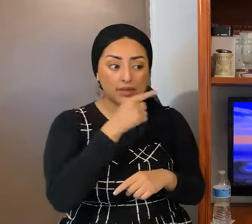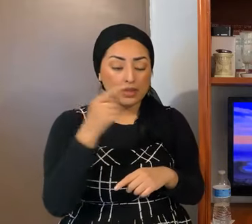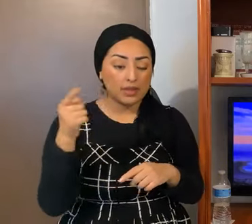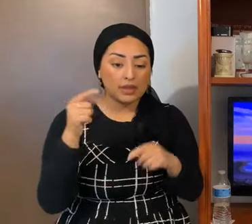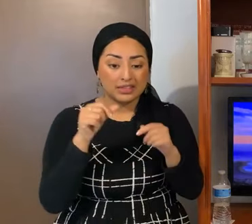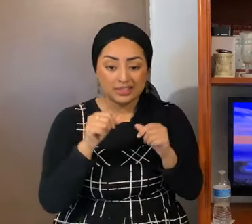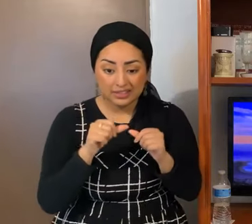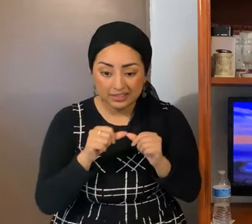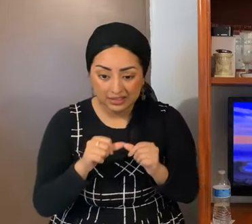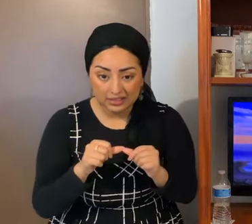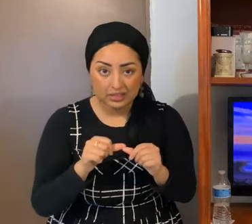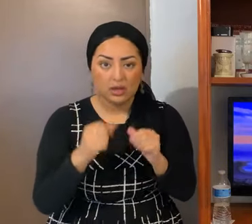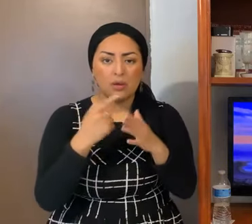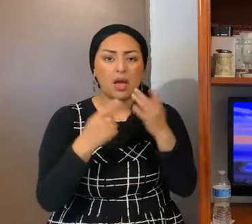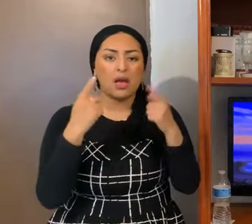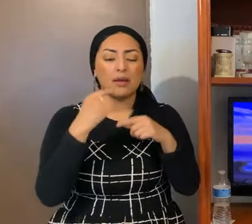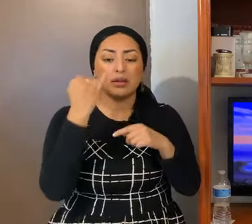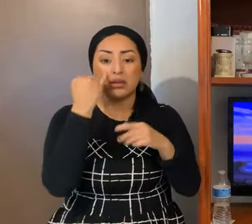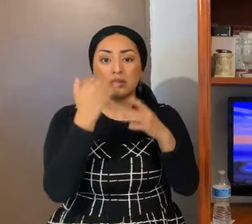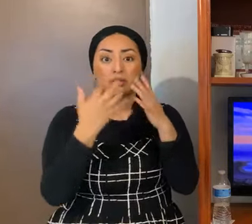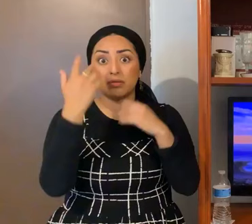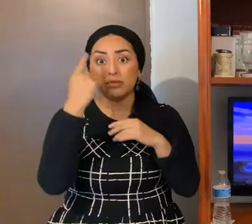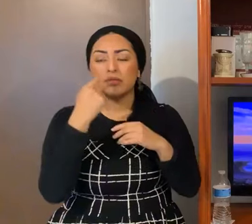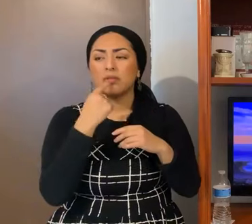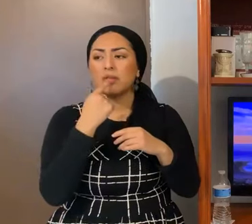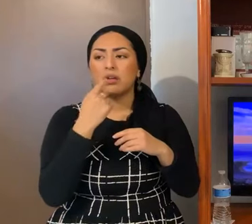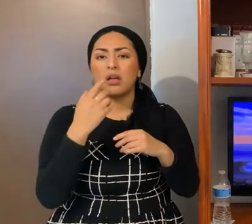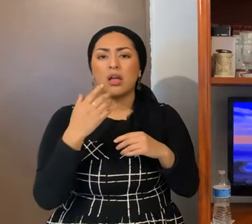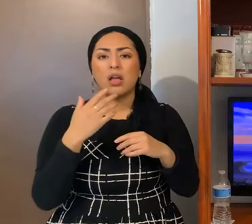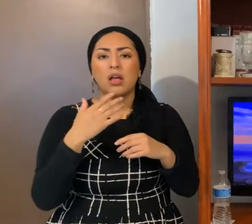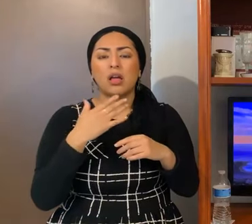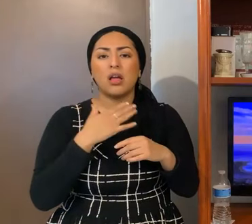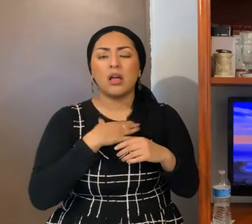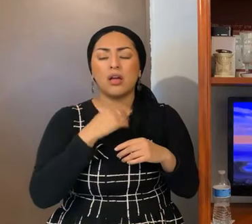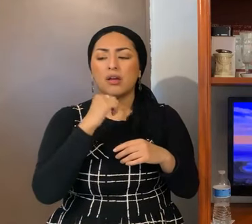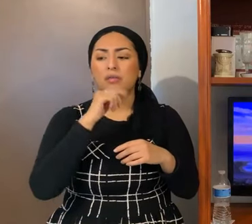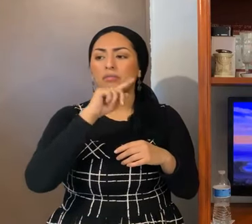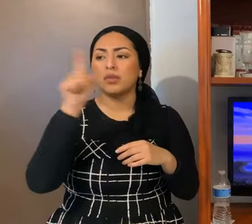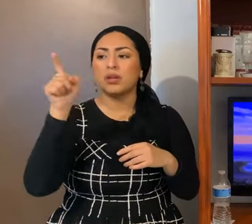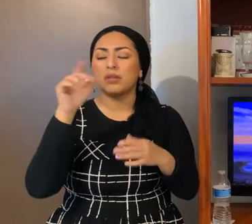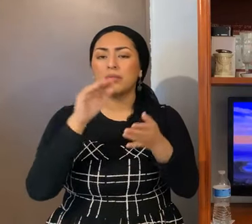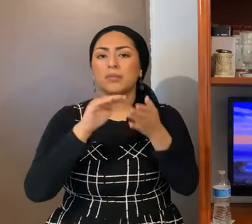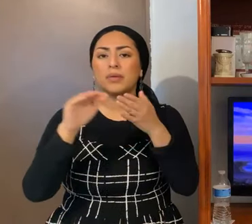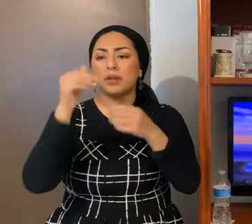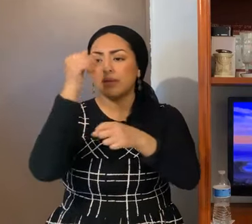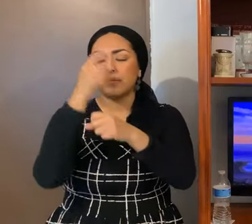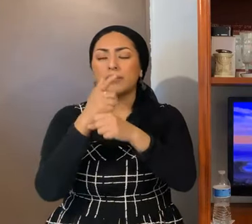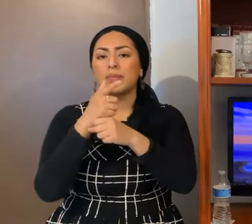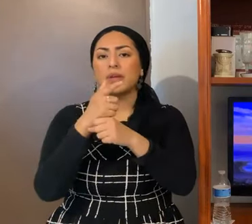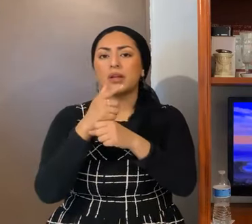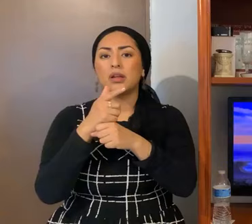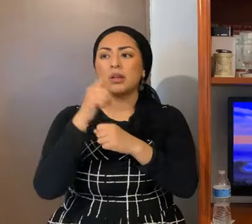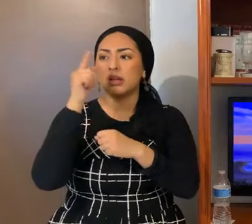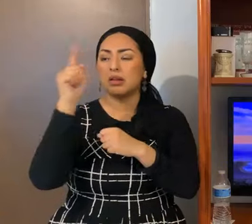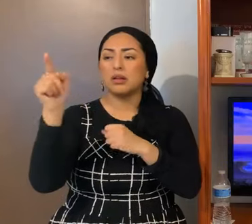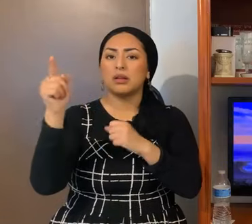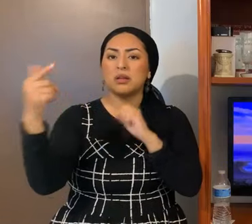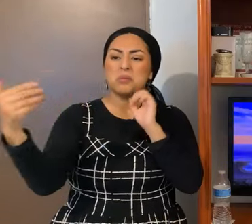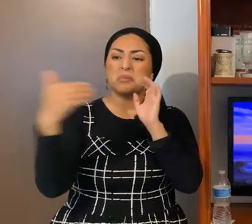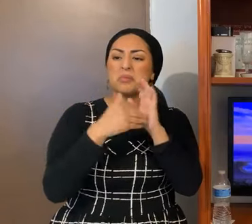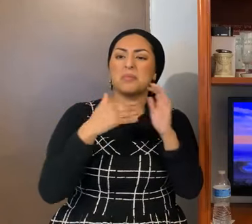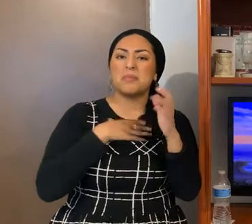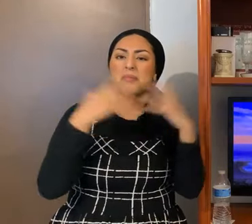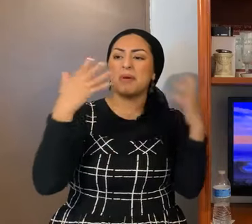sigue? ¿Qué pasa si alguien dice, no, aunque digan, yo no le voy a ir a pedir perdón a Allah, no, es que lo que él me hizo es algo muy horrible? Bueno,